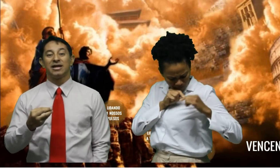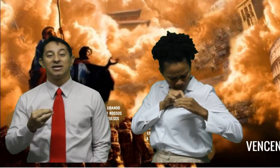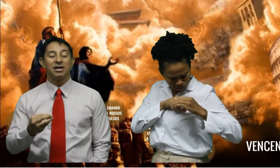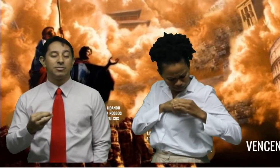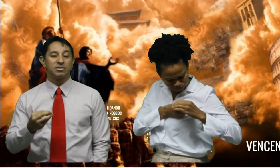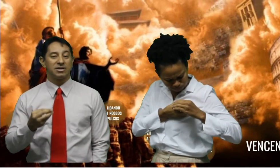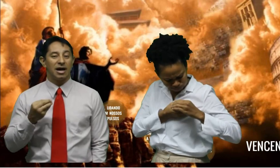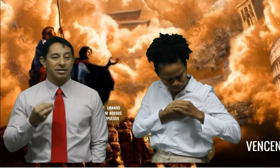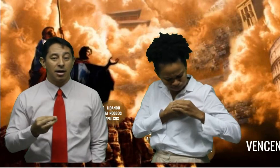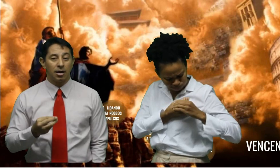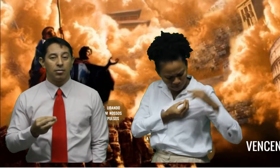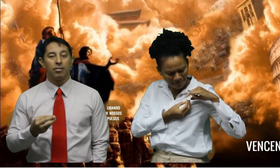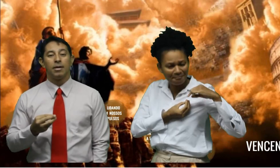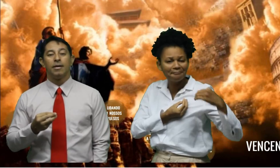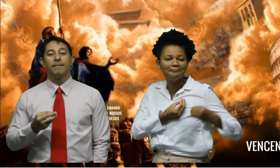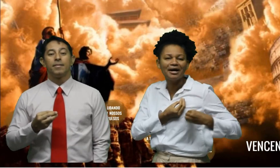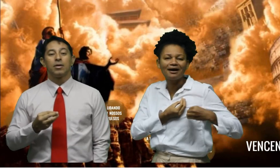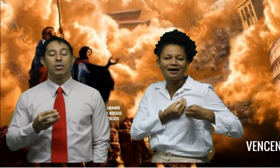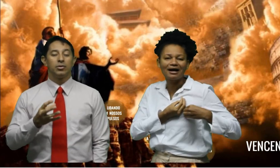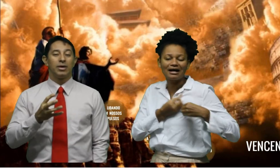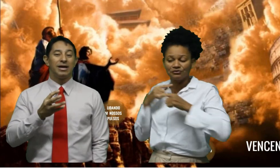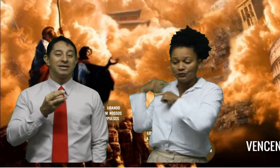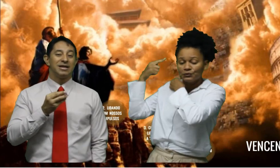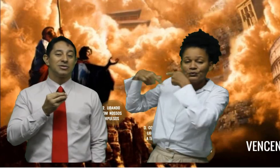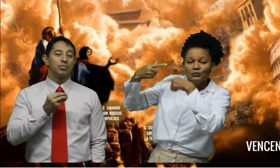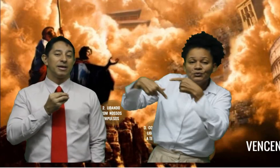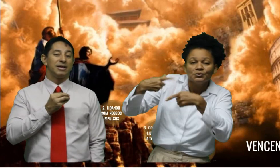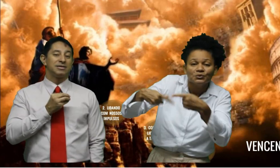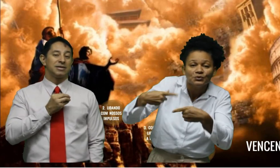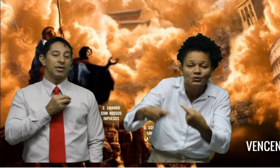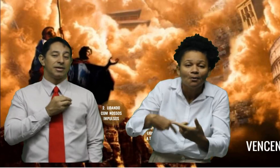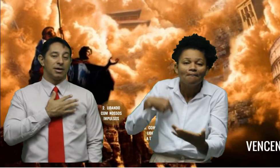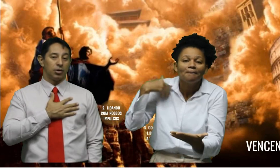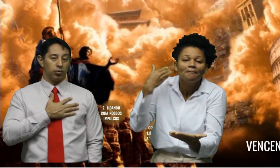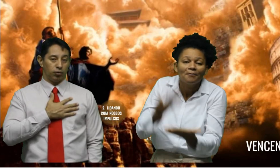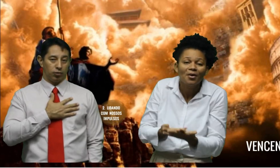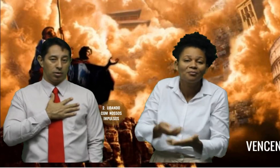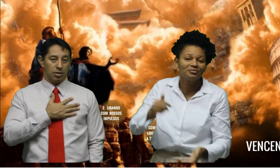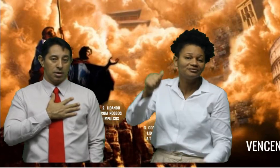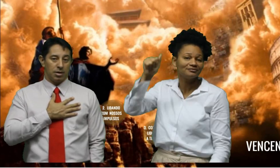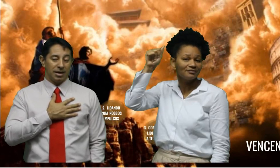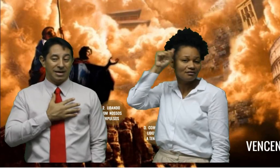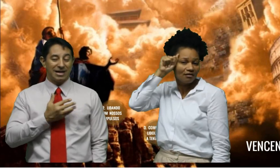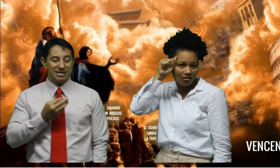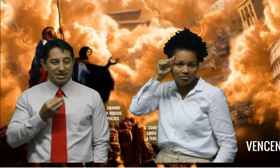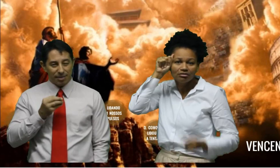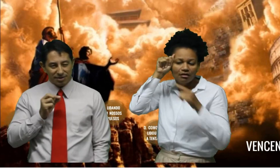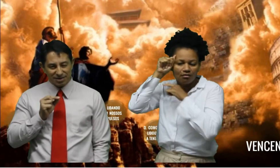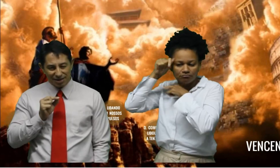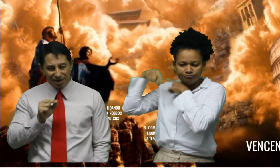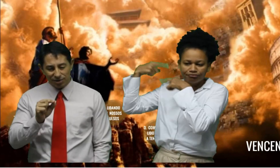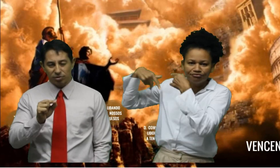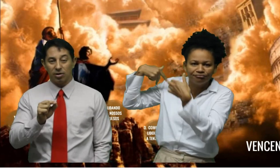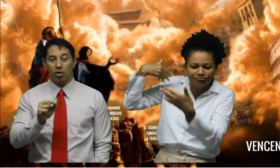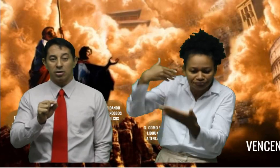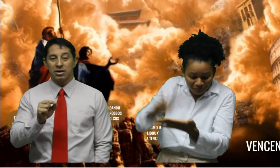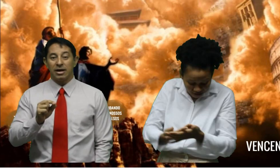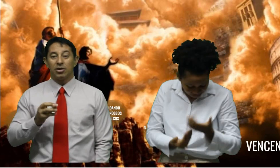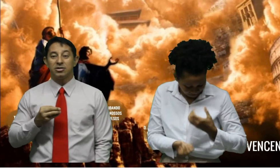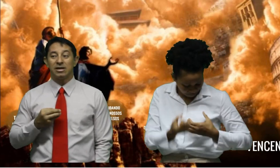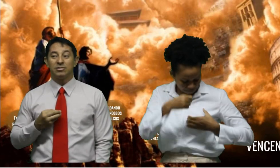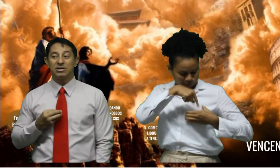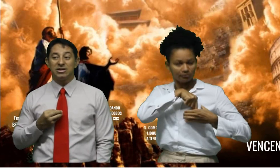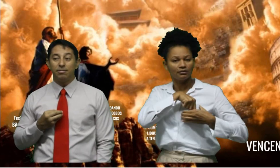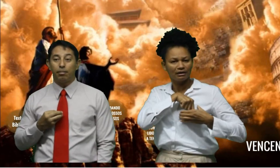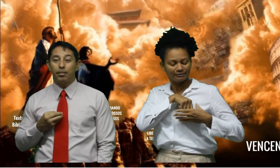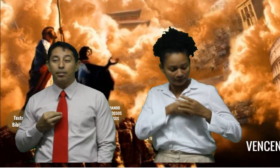nós herdamos de Adão, quando ele desobedeceu a Deus. E essa semente está dentro de nós. E